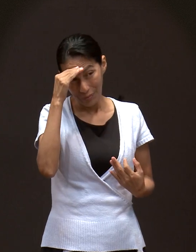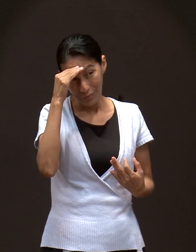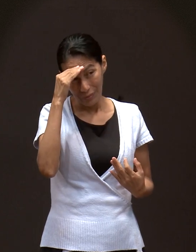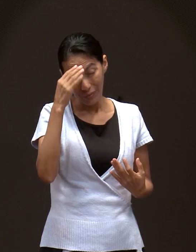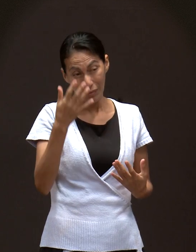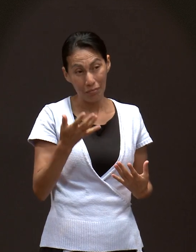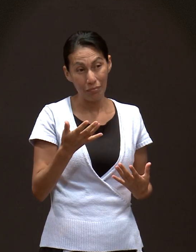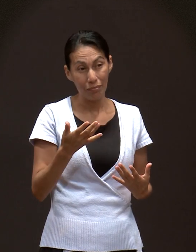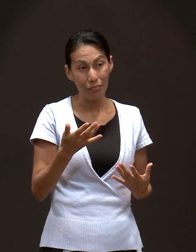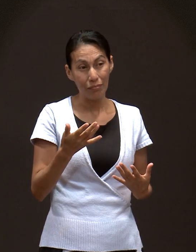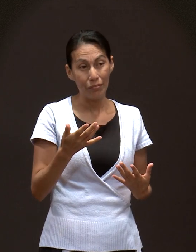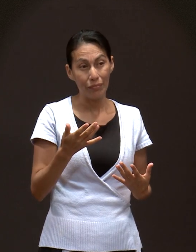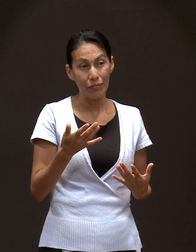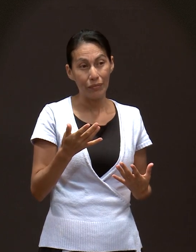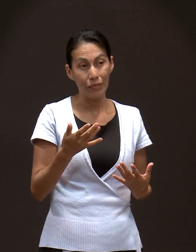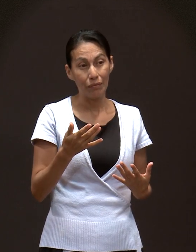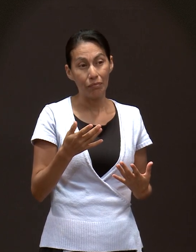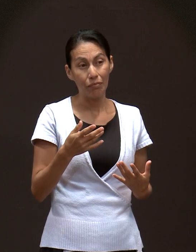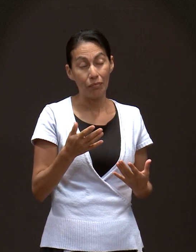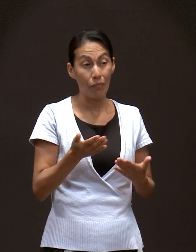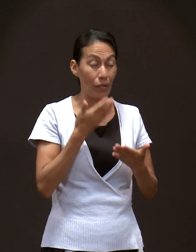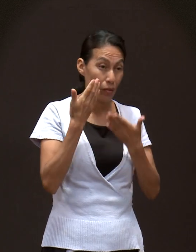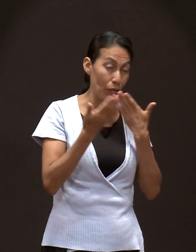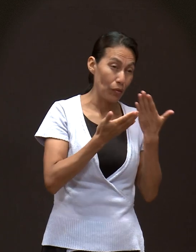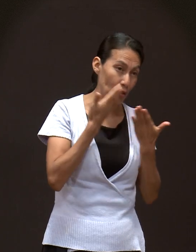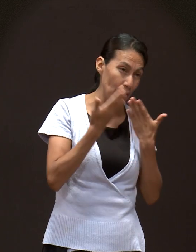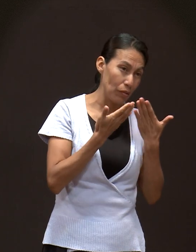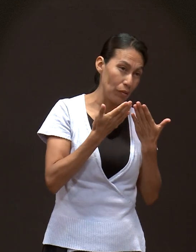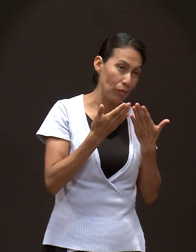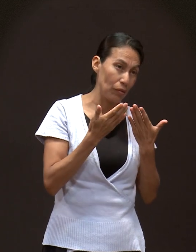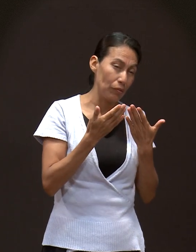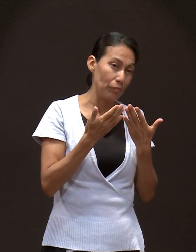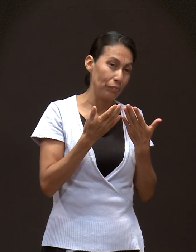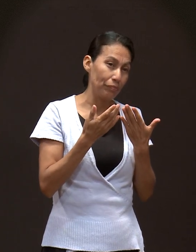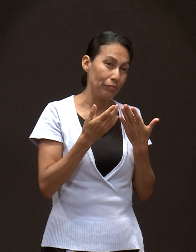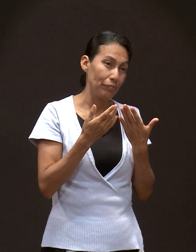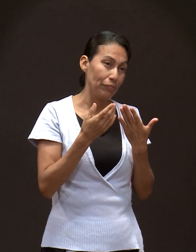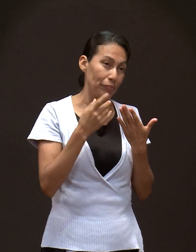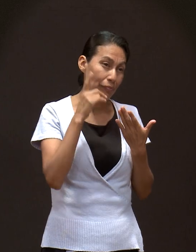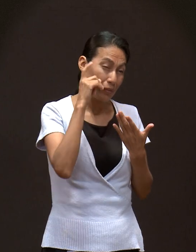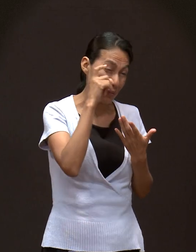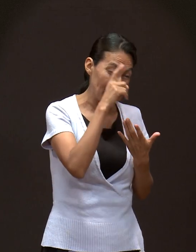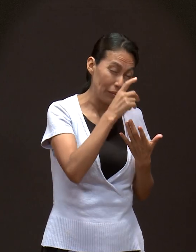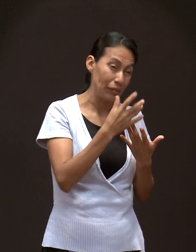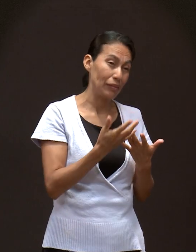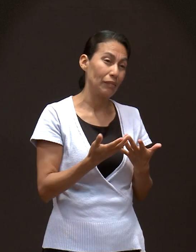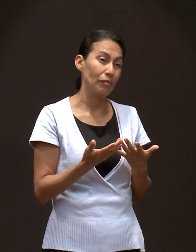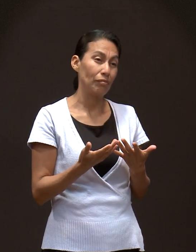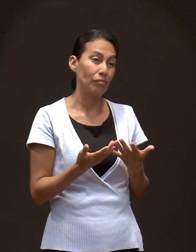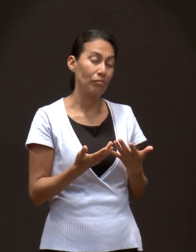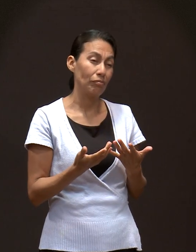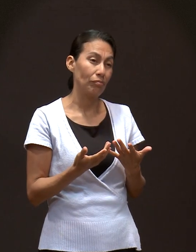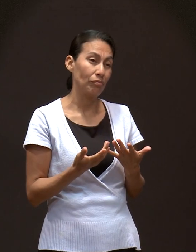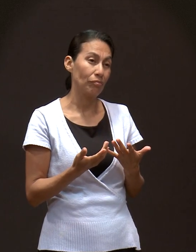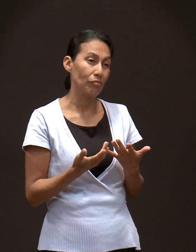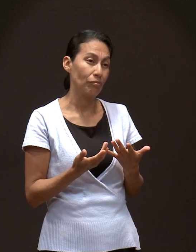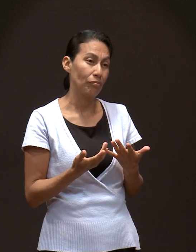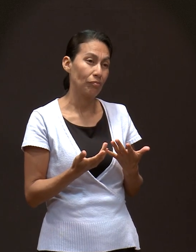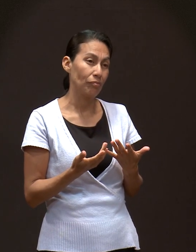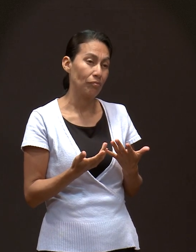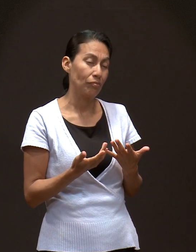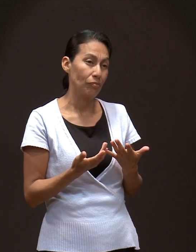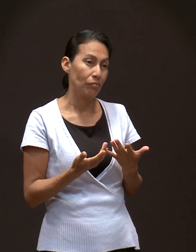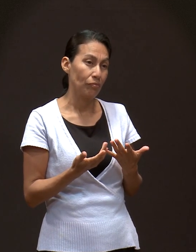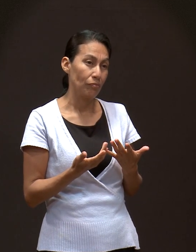y emocionalmente para al menos los estudiantes, porque hay muchas cosas en juego.